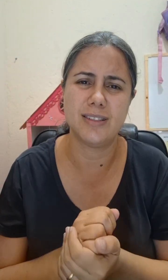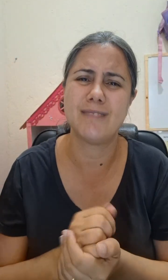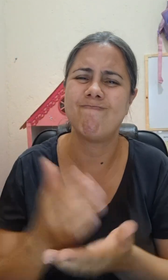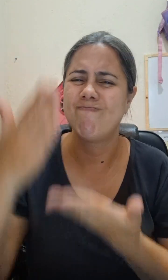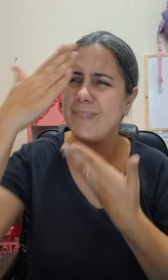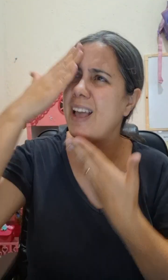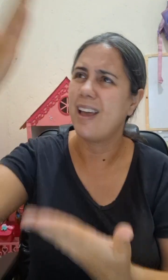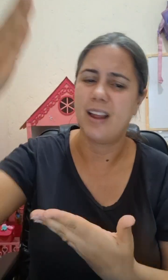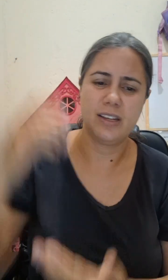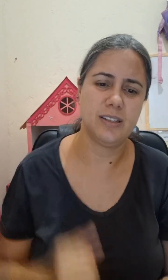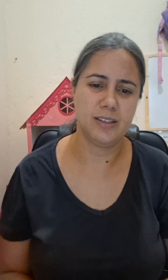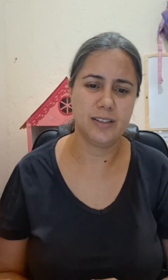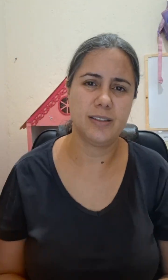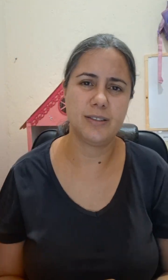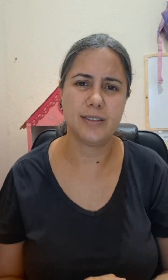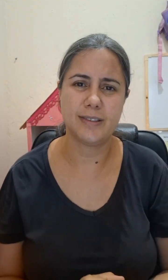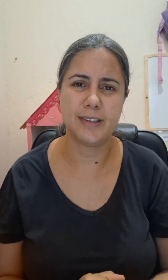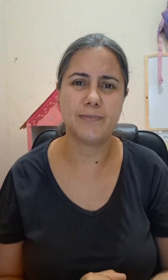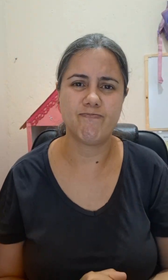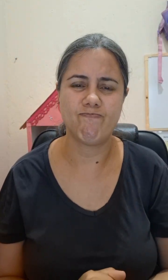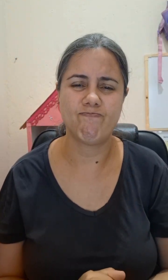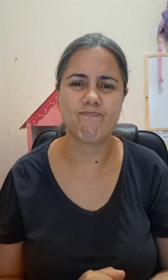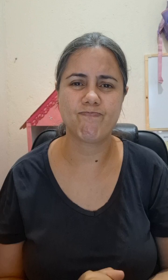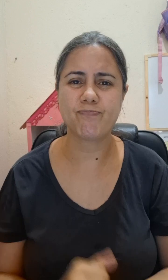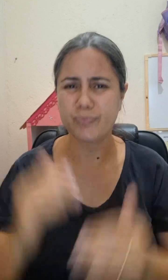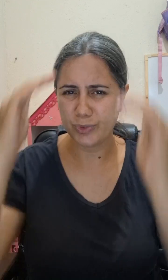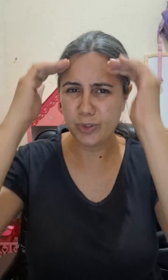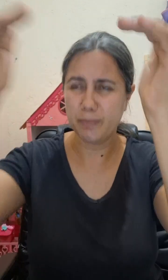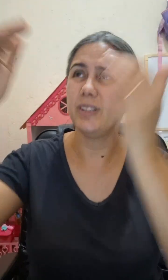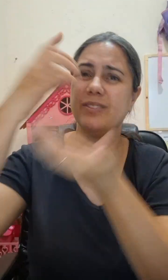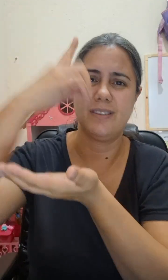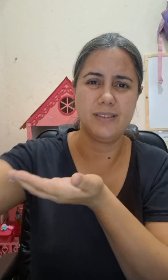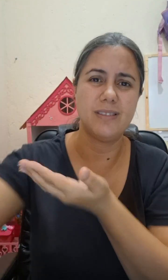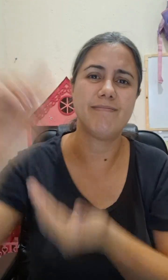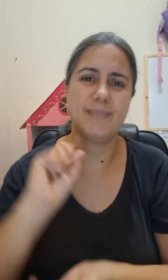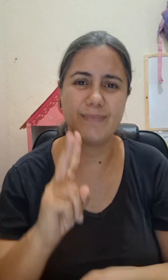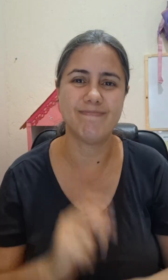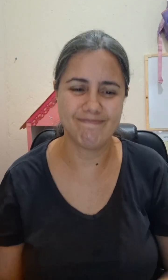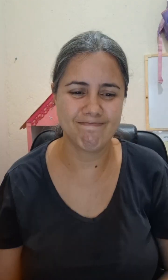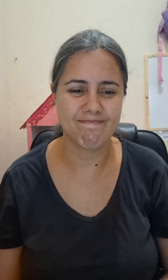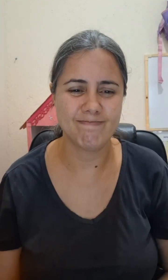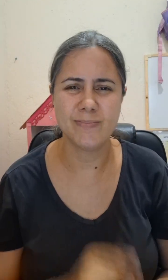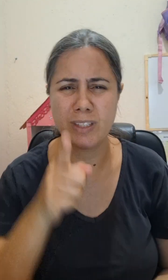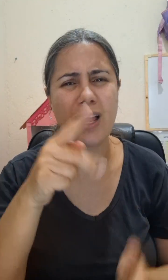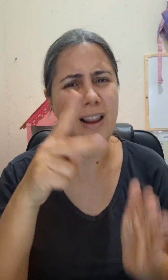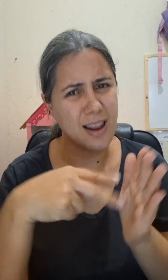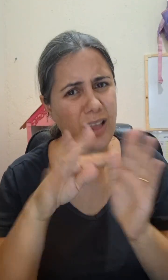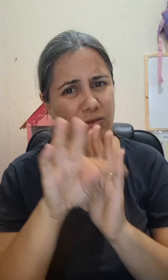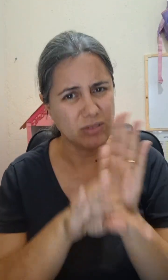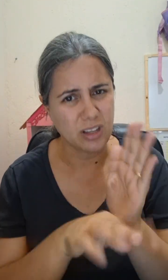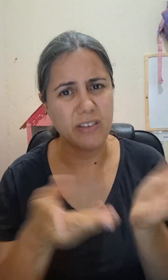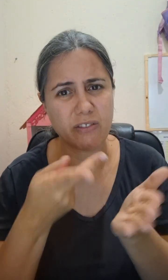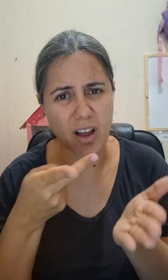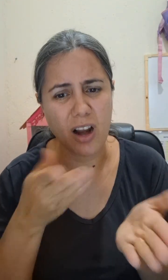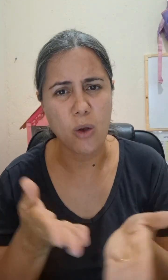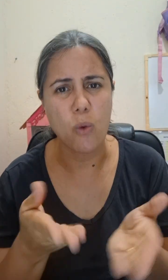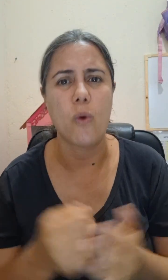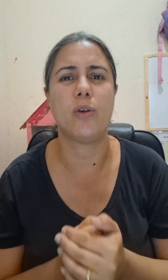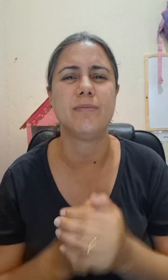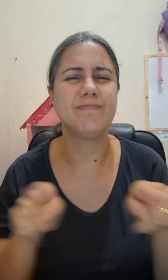reverência, gratidão e obediência, direção do Senhor. Ok? Leia os textos que foram falados